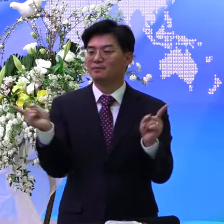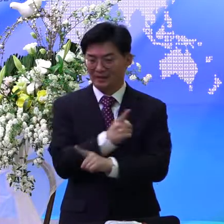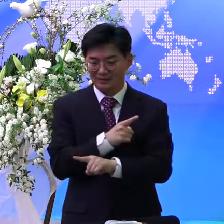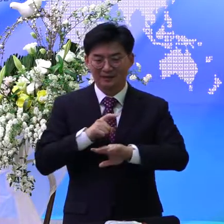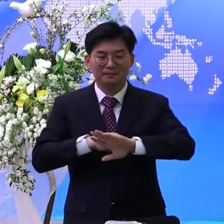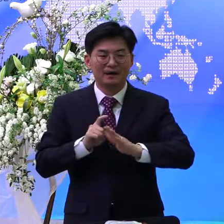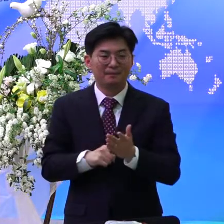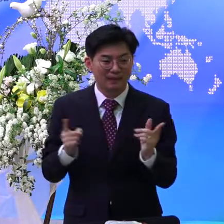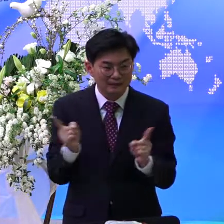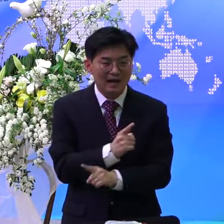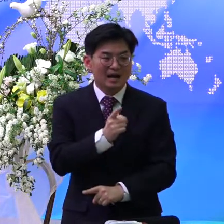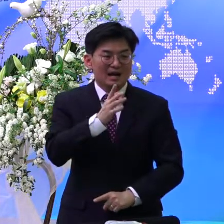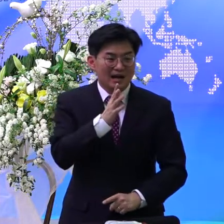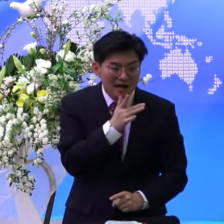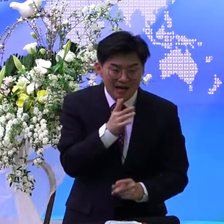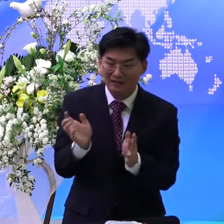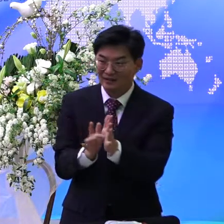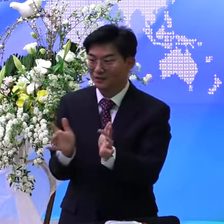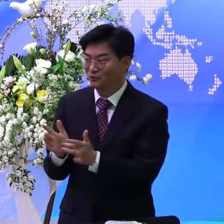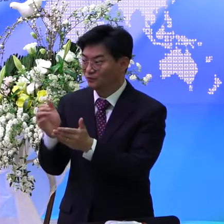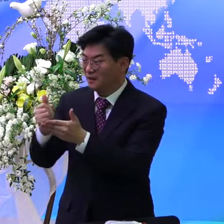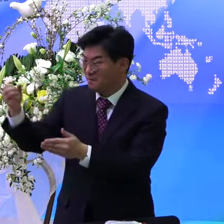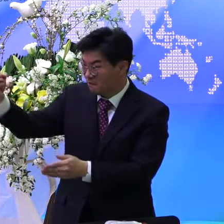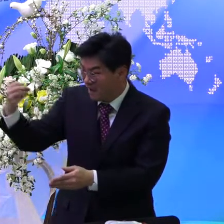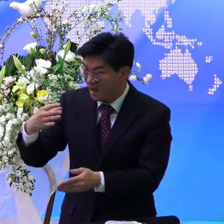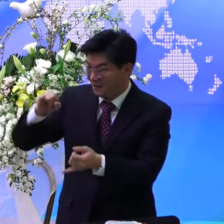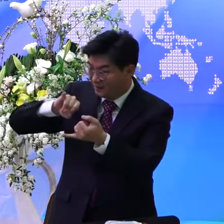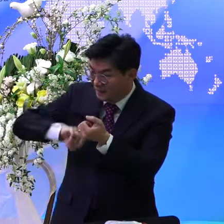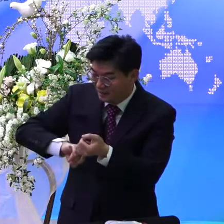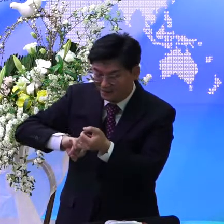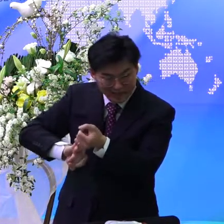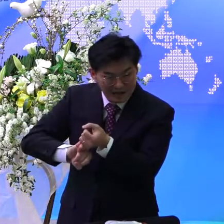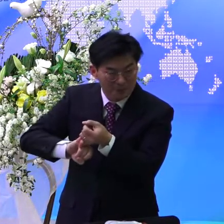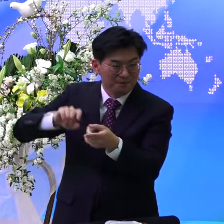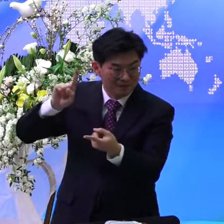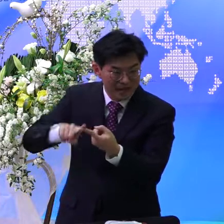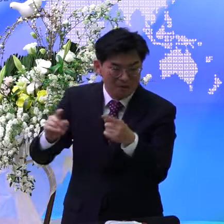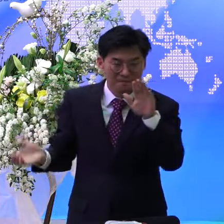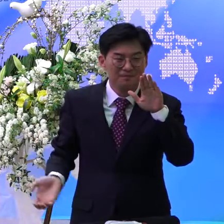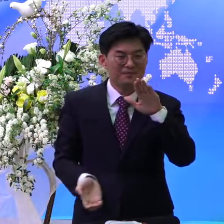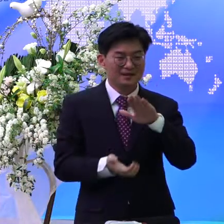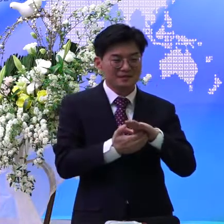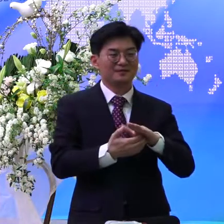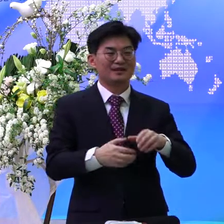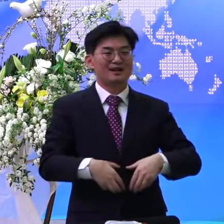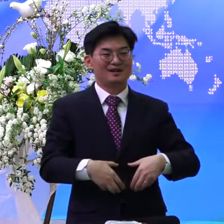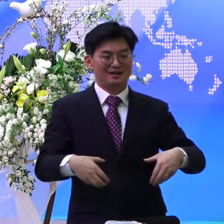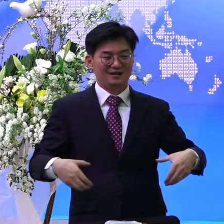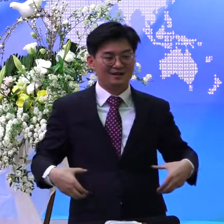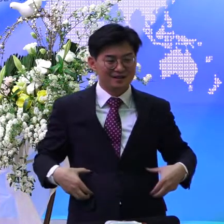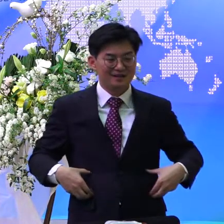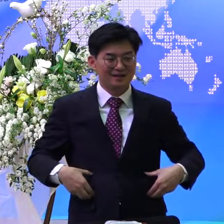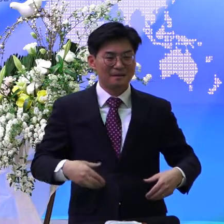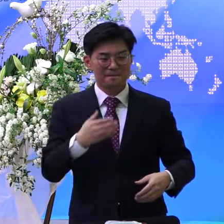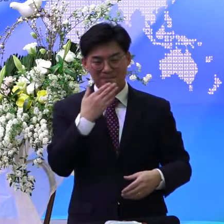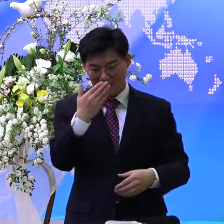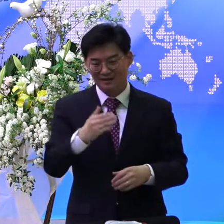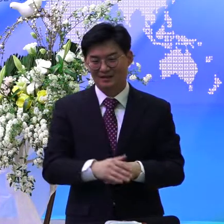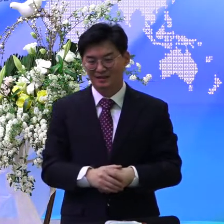이것이 성령의 권능을 받고 믿음으로 살아가는 하나님의 백성의 모습입니다. 제자들이